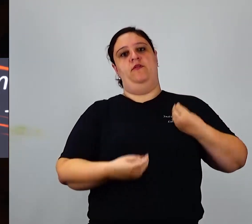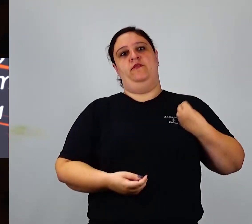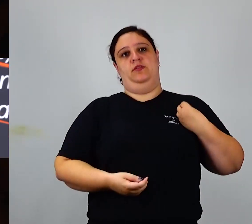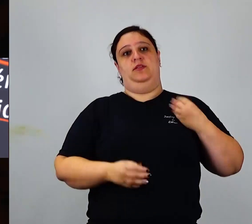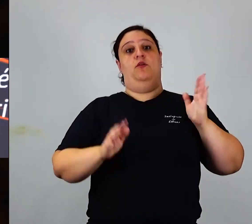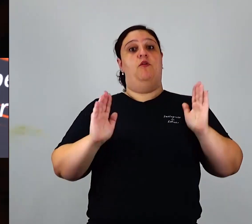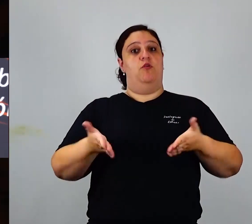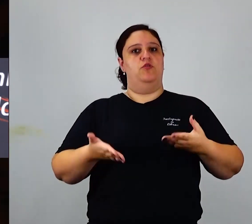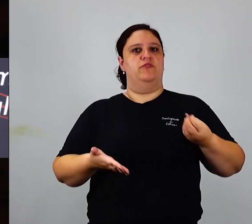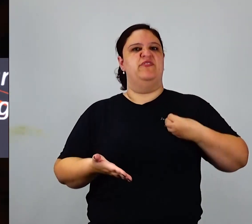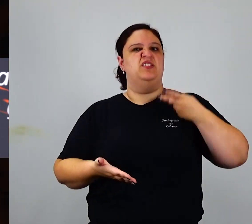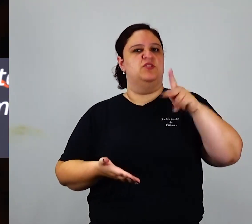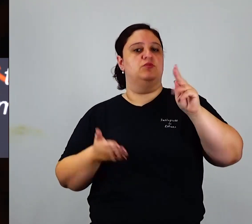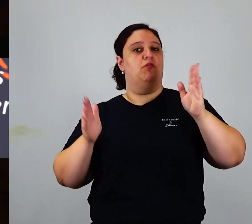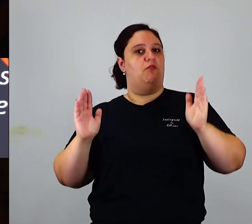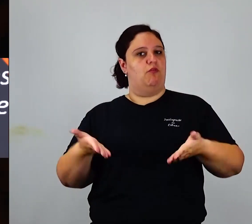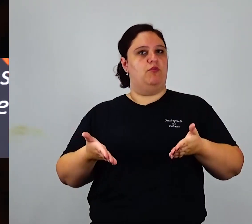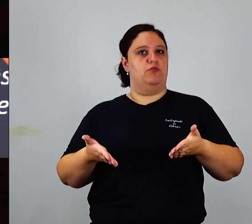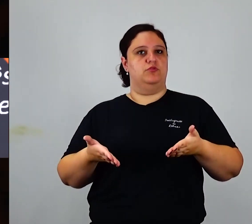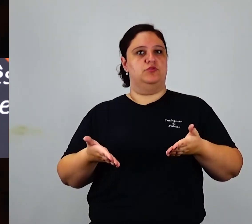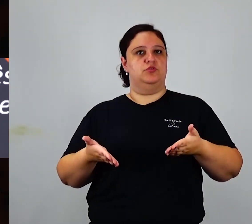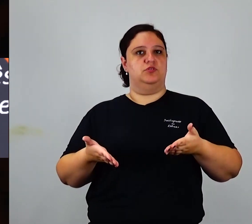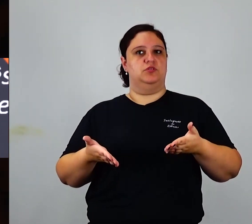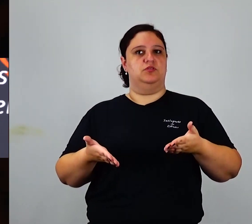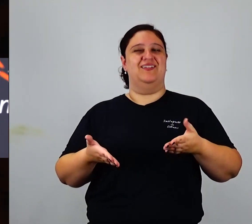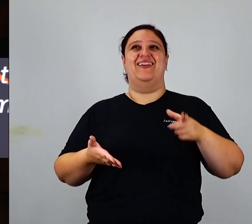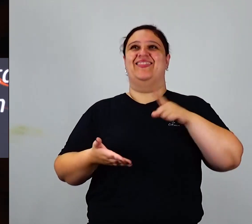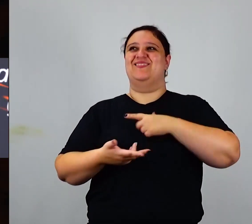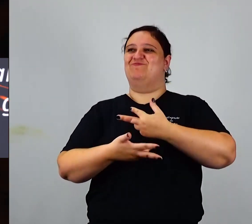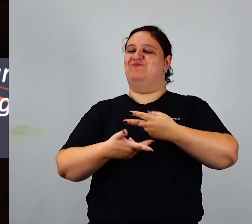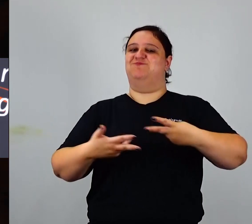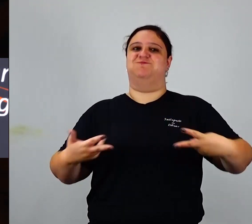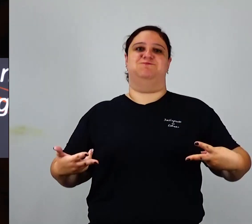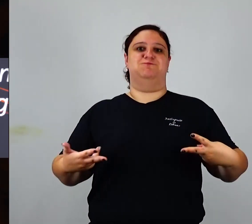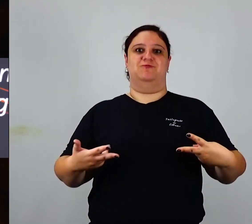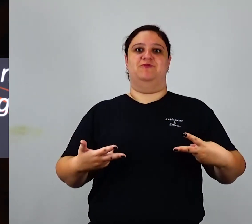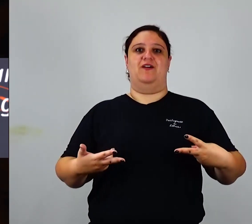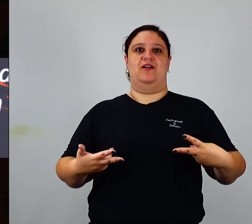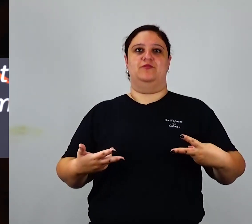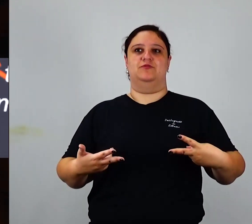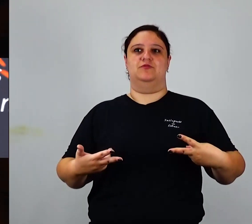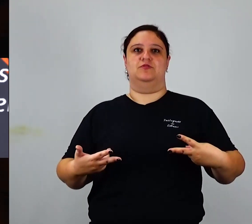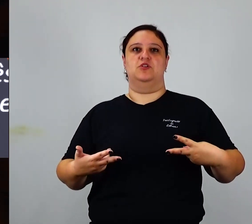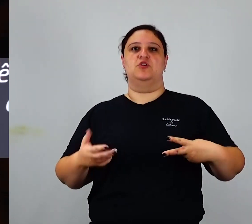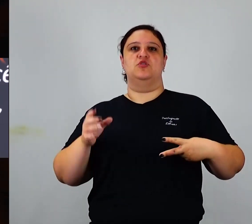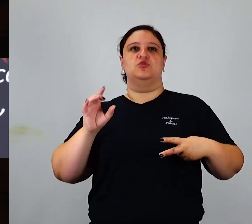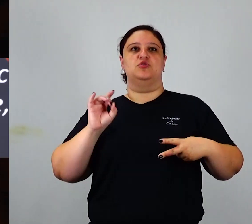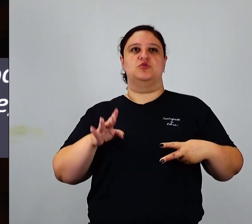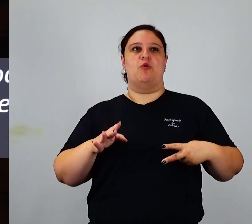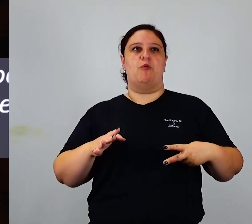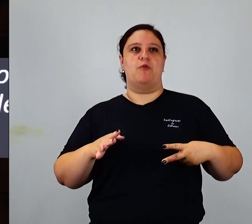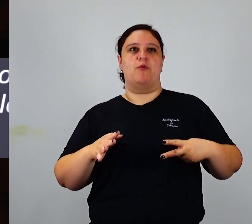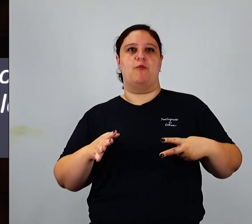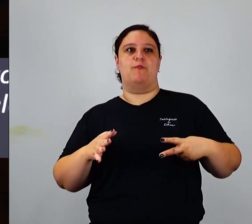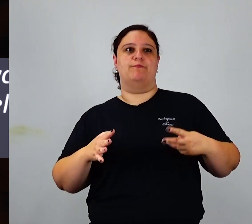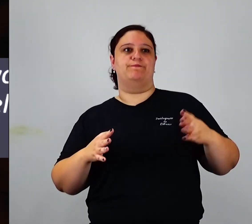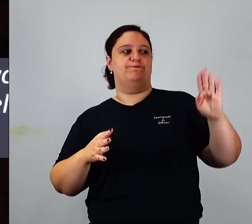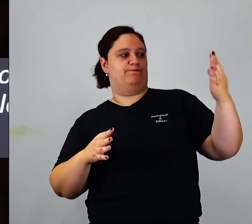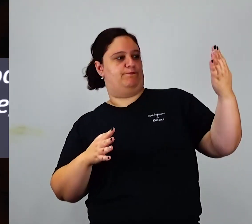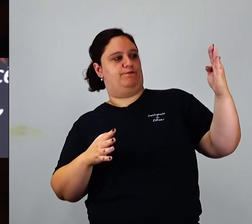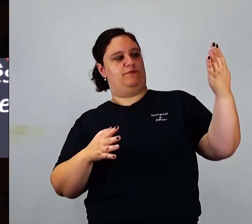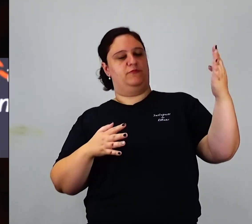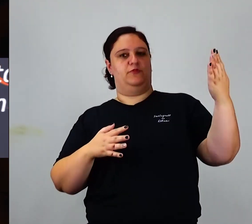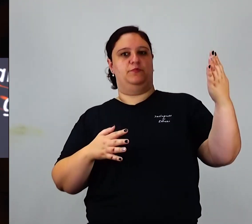viver que vocês têm é envolvido em tantas outras coisas, é uma sombra. A verdadeira vida está